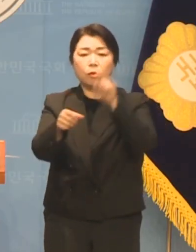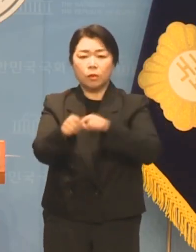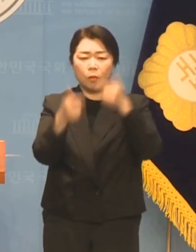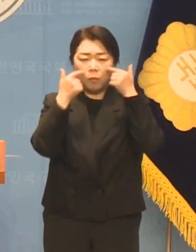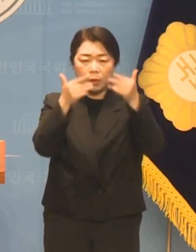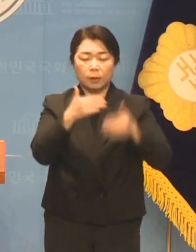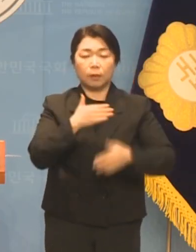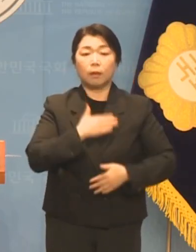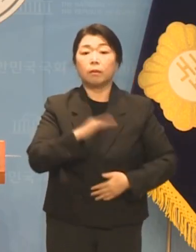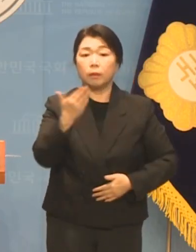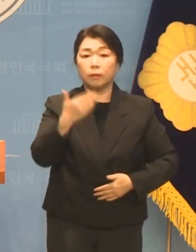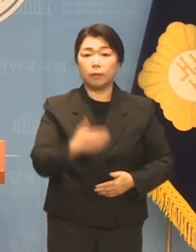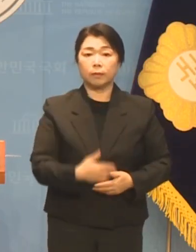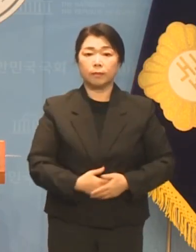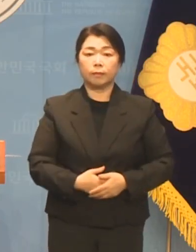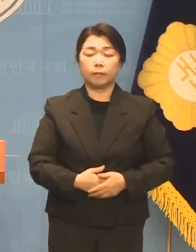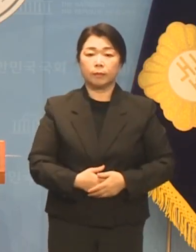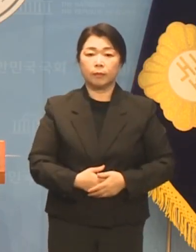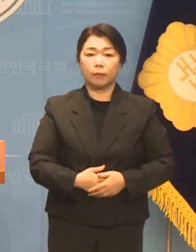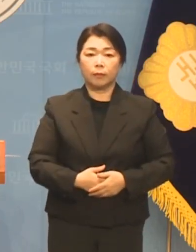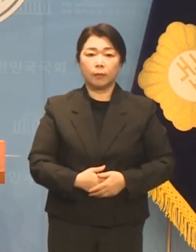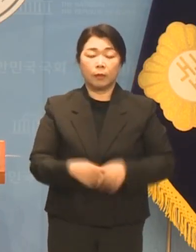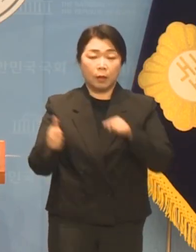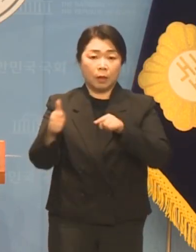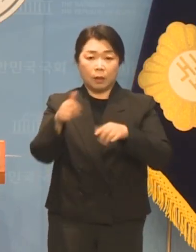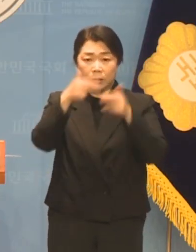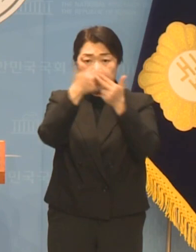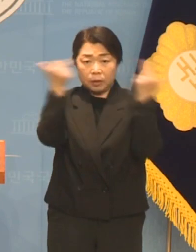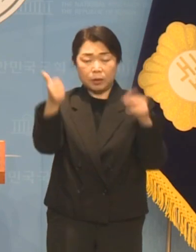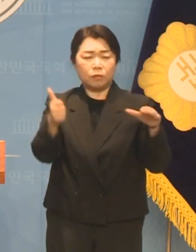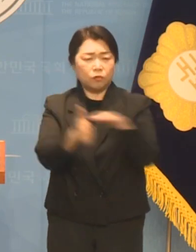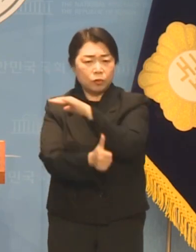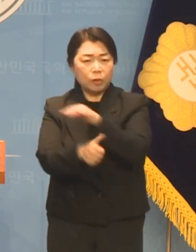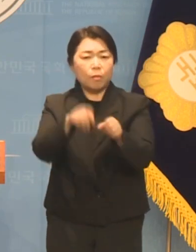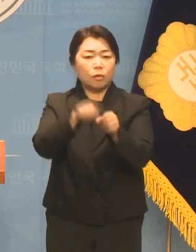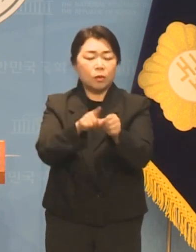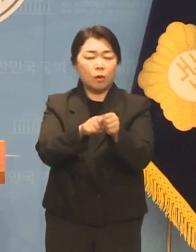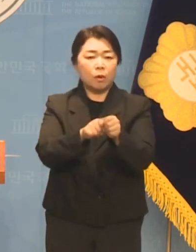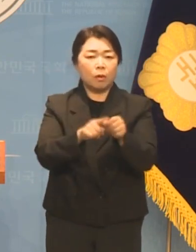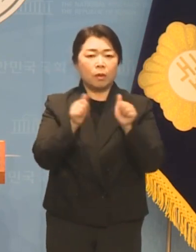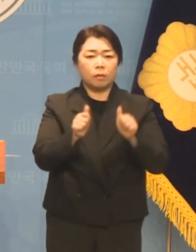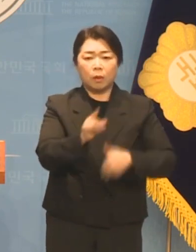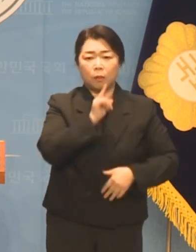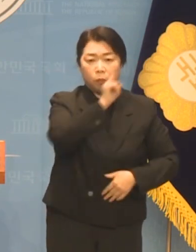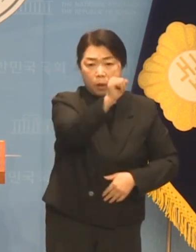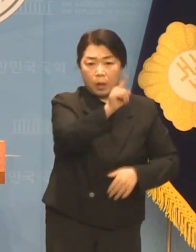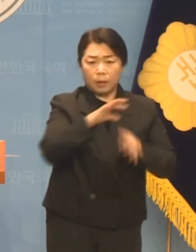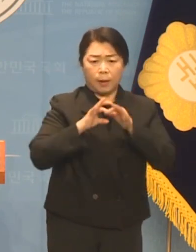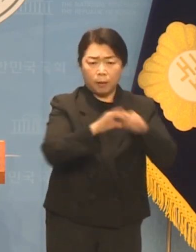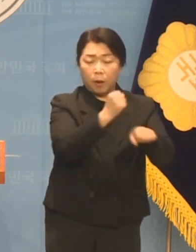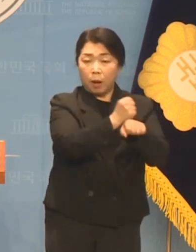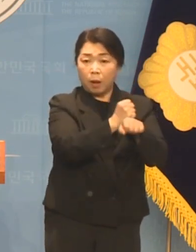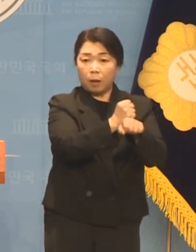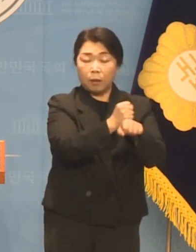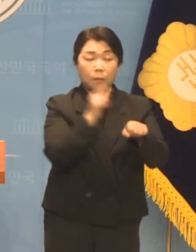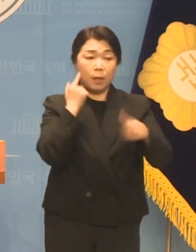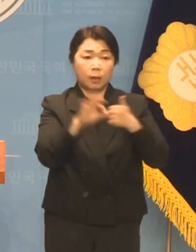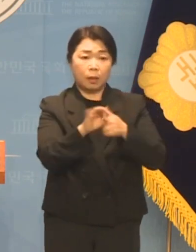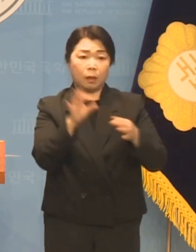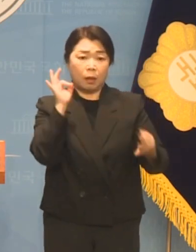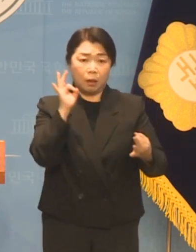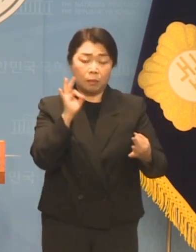되었습니다. 검찰이 정적 죽이기 수사, 기소를 중단하지 않으면